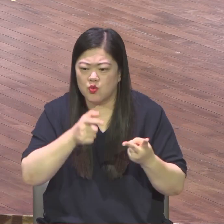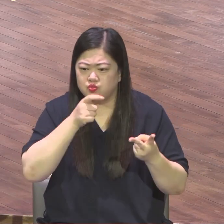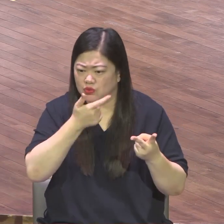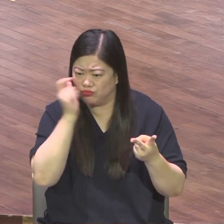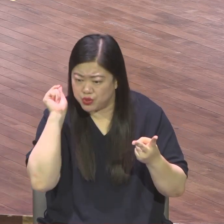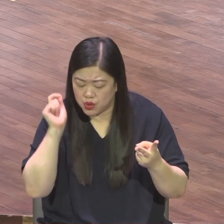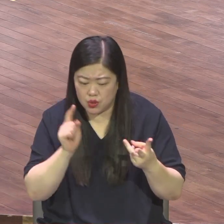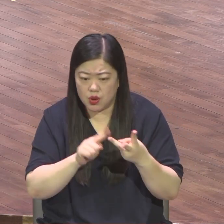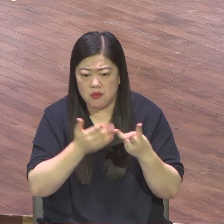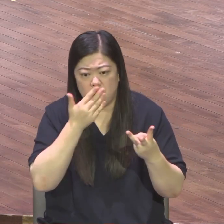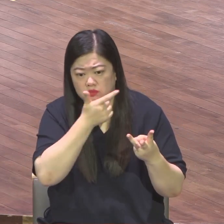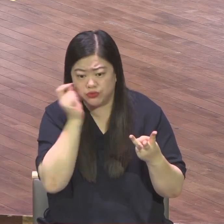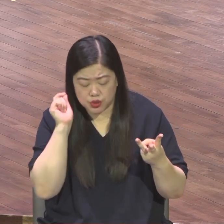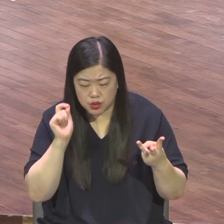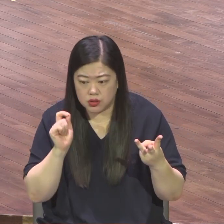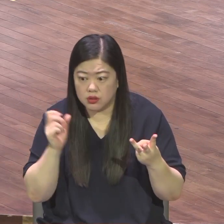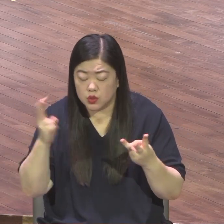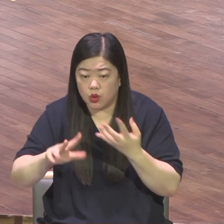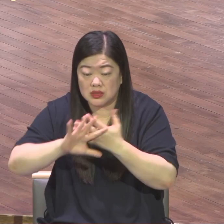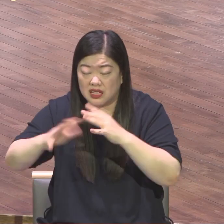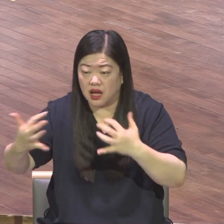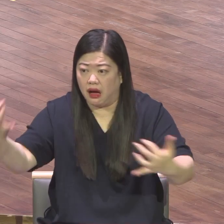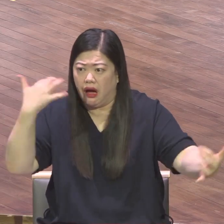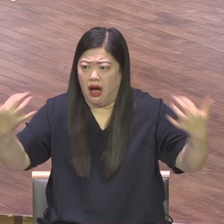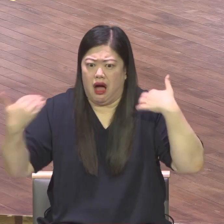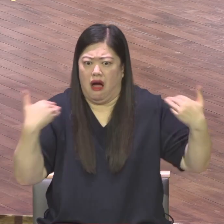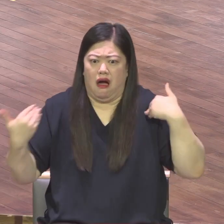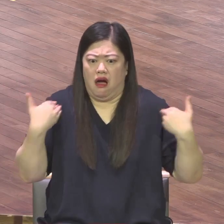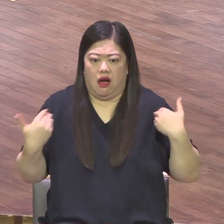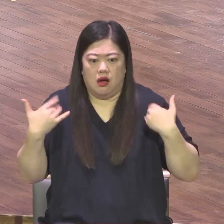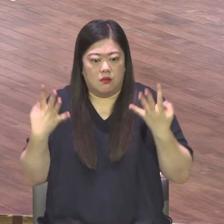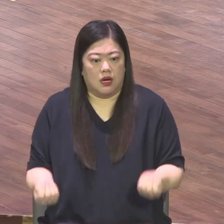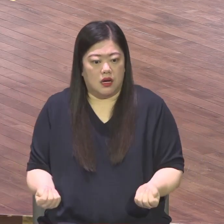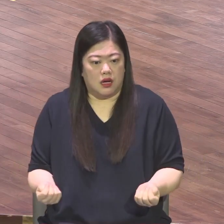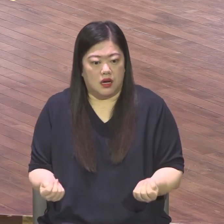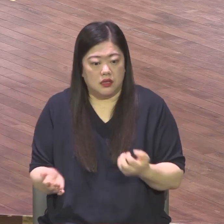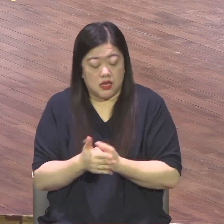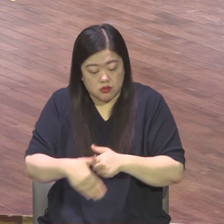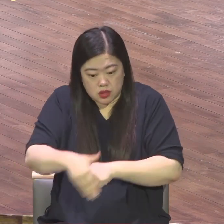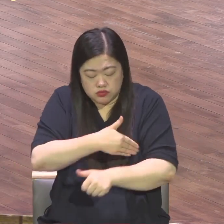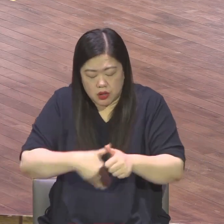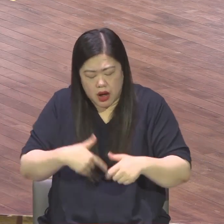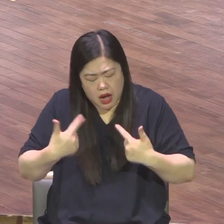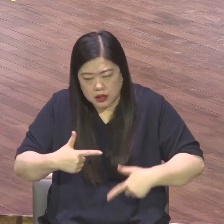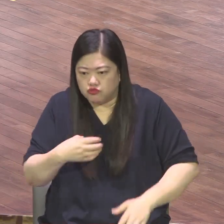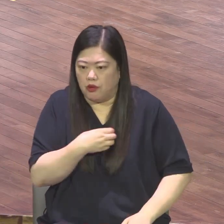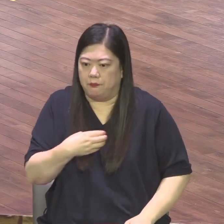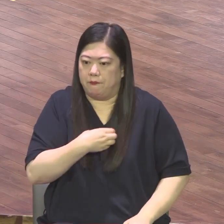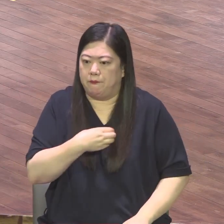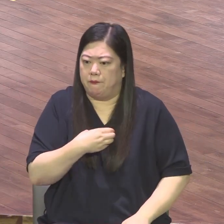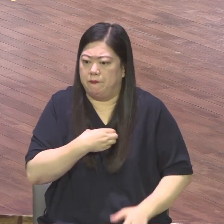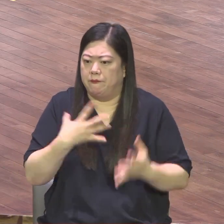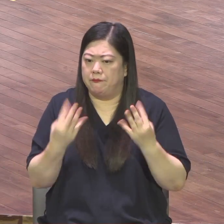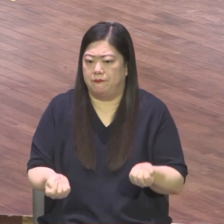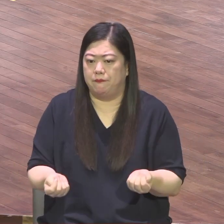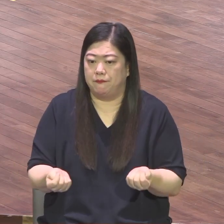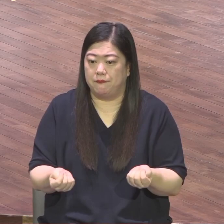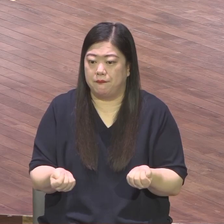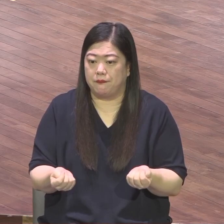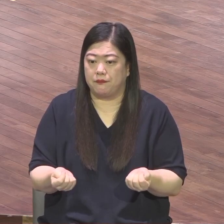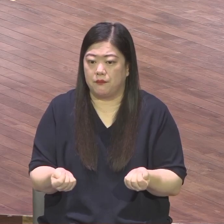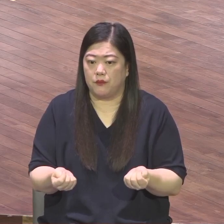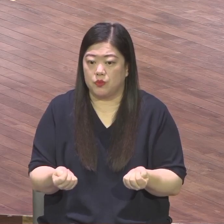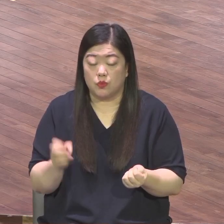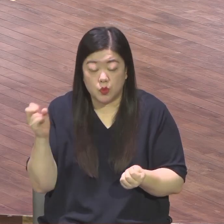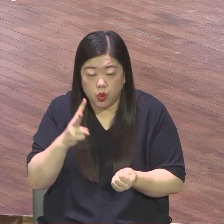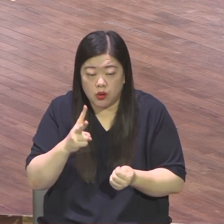끌려가서 포로생활하는 이들의 삶은 뭐 이렇게 언제 어떻게 무슨 일이 생길지 뭐